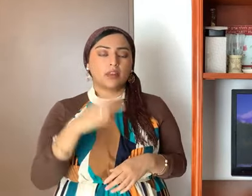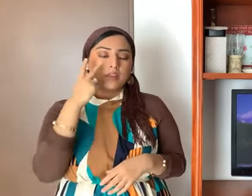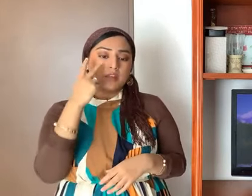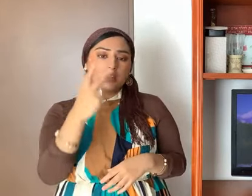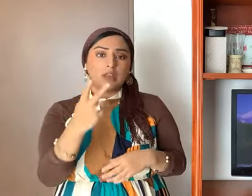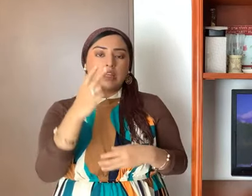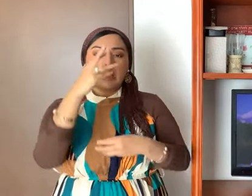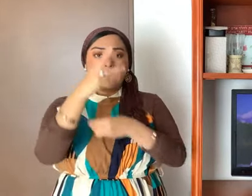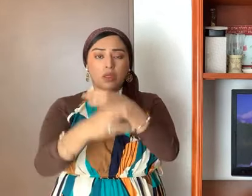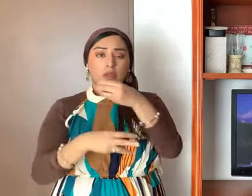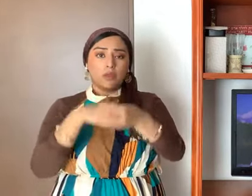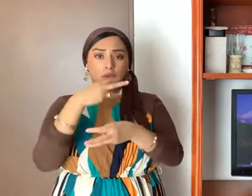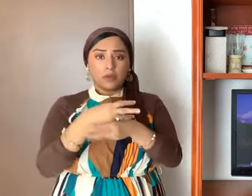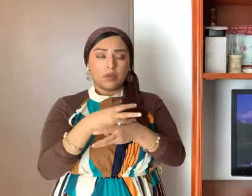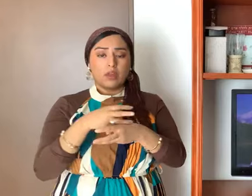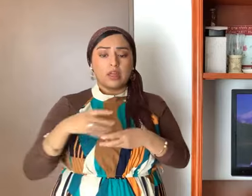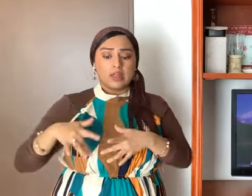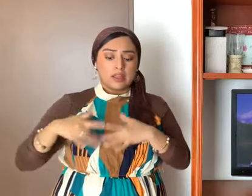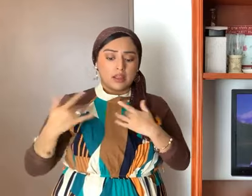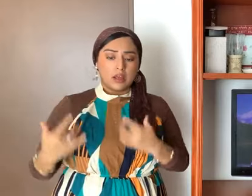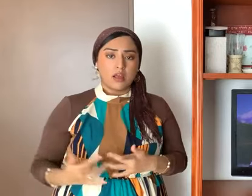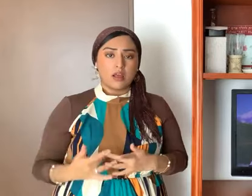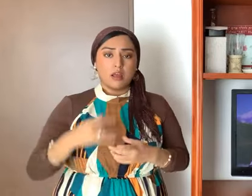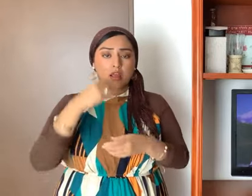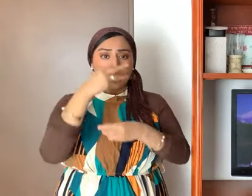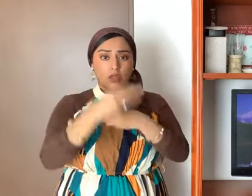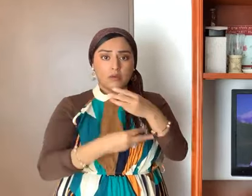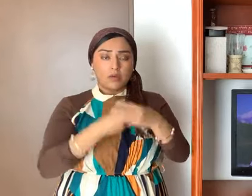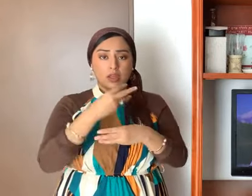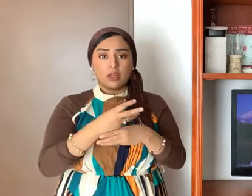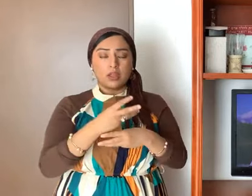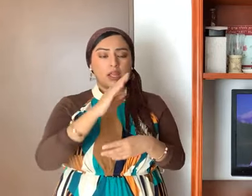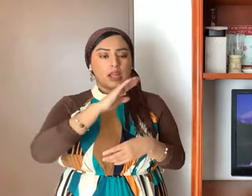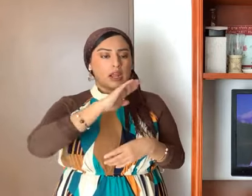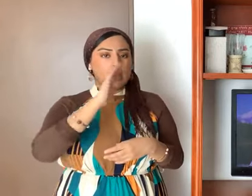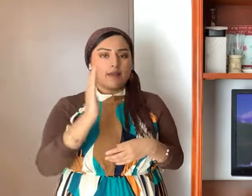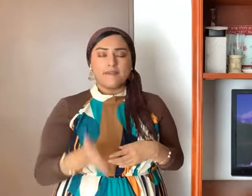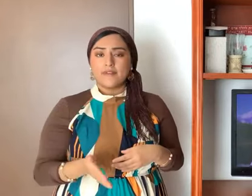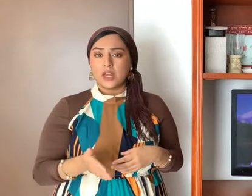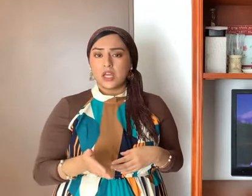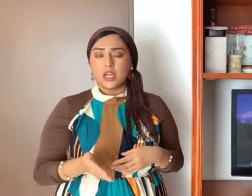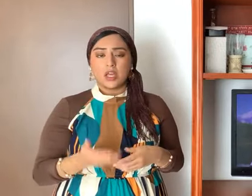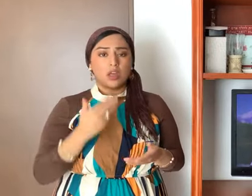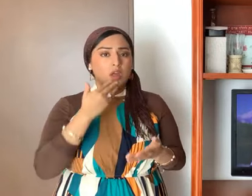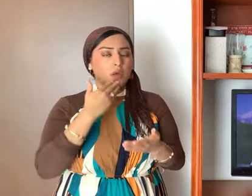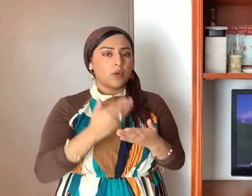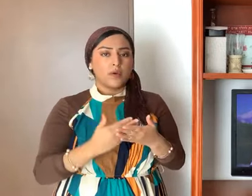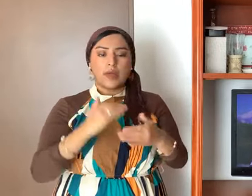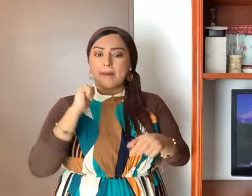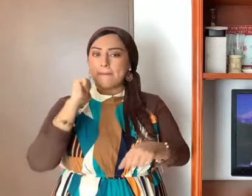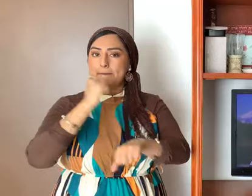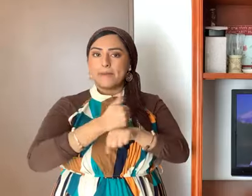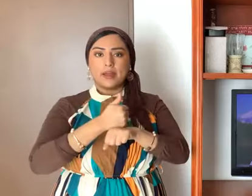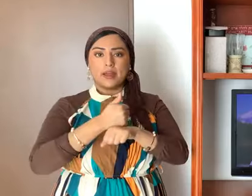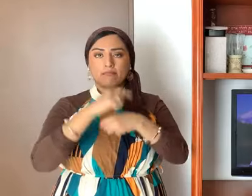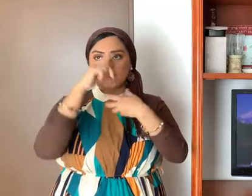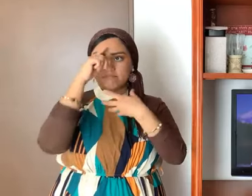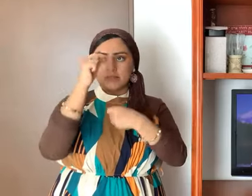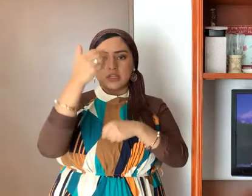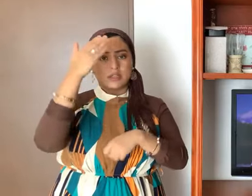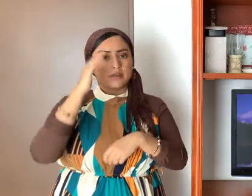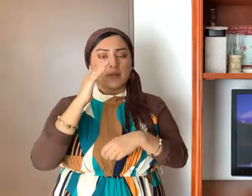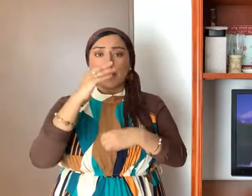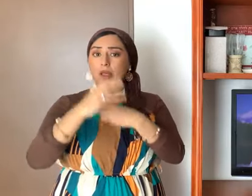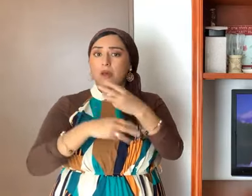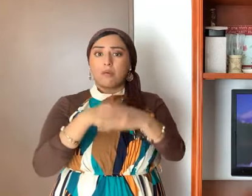que la humanidad, el corazón de la humanidad, nunca ha estado bien cimentado en el Eterno. La